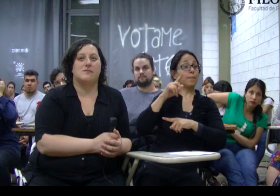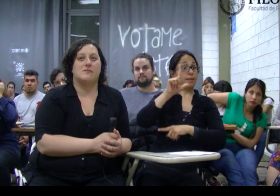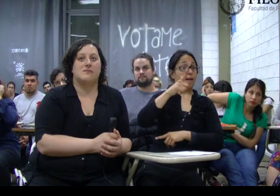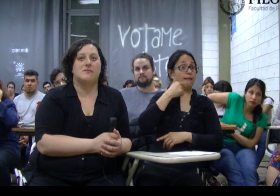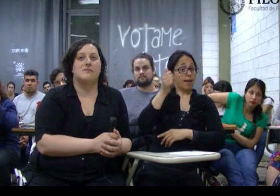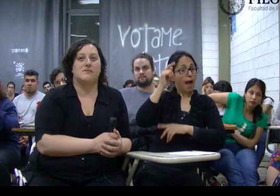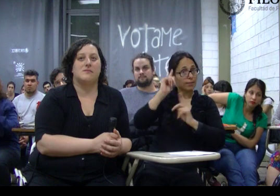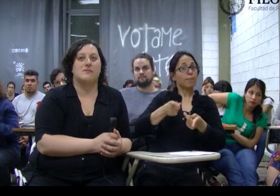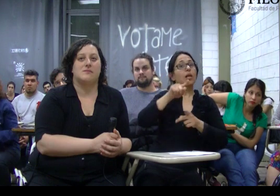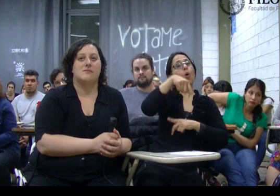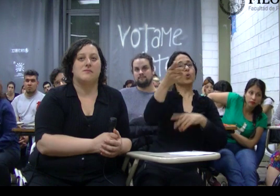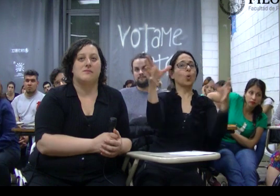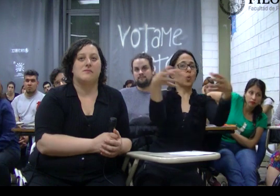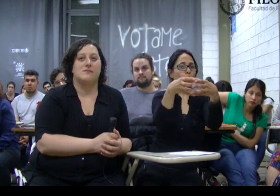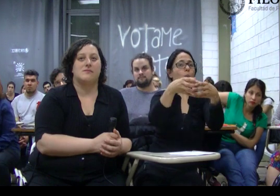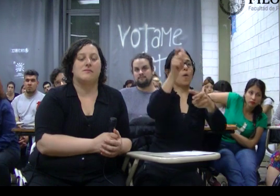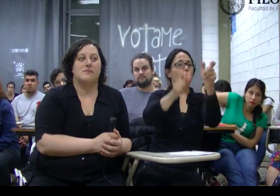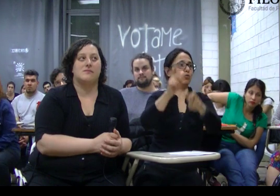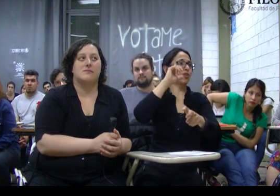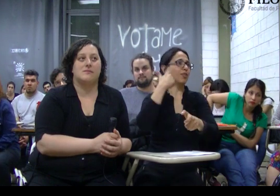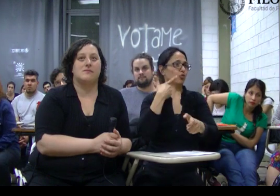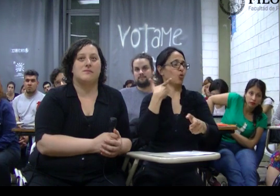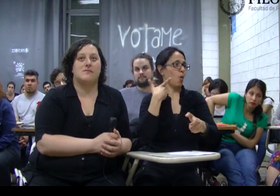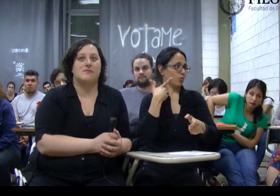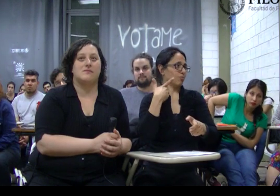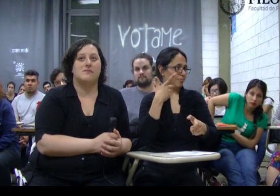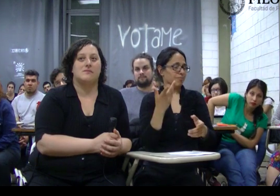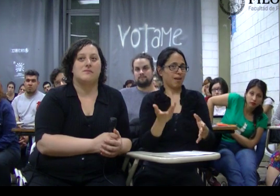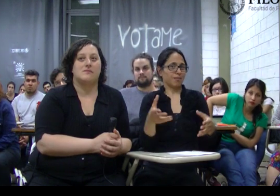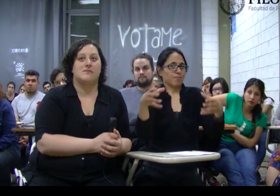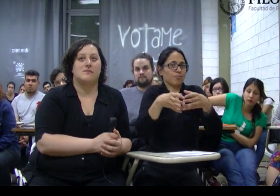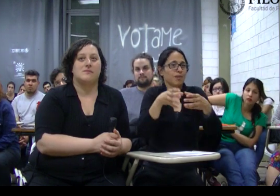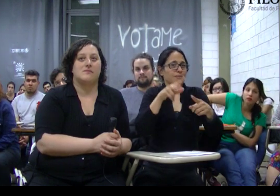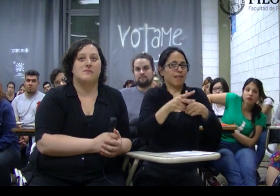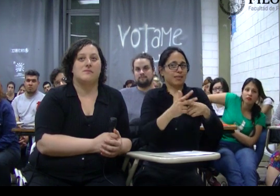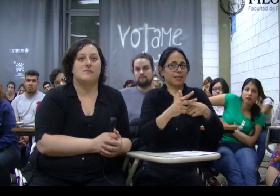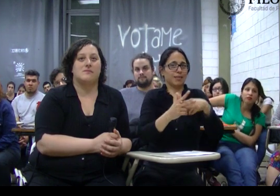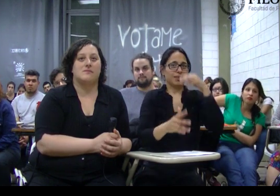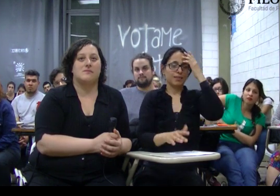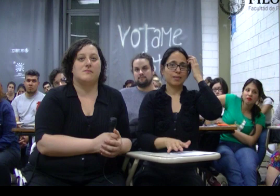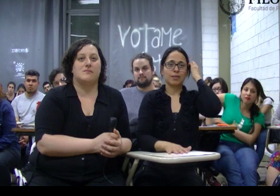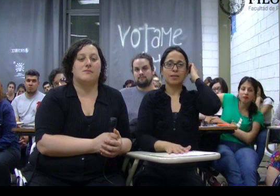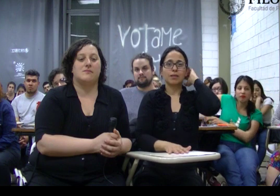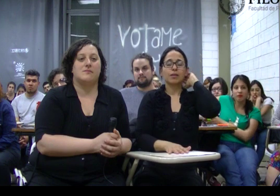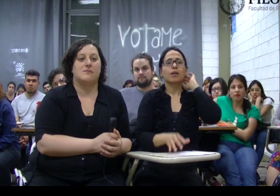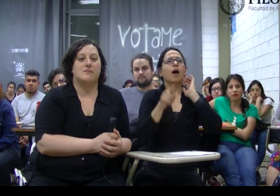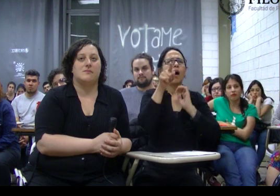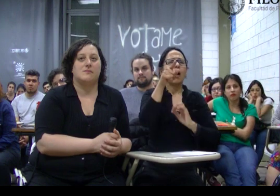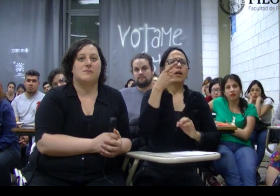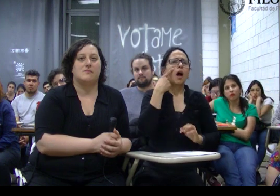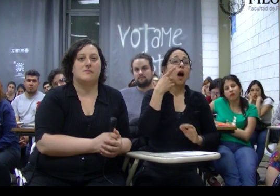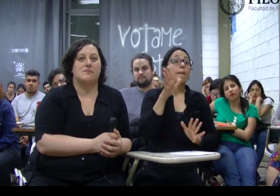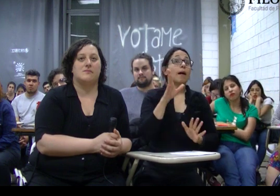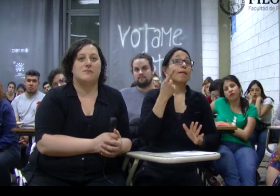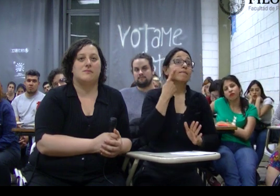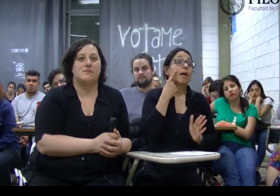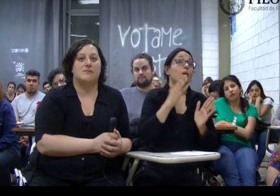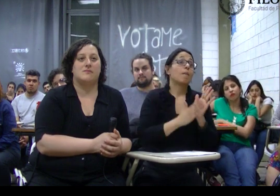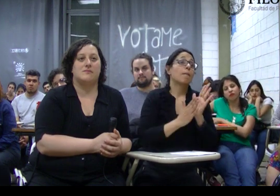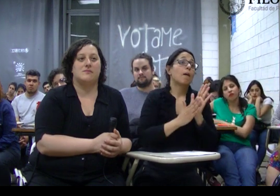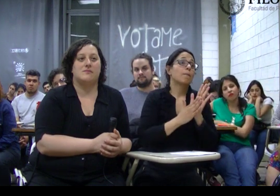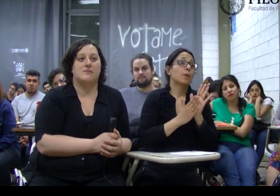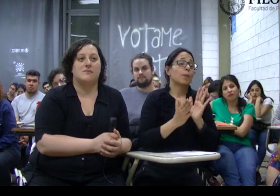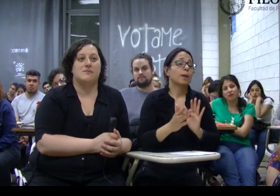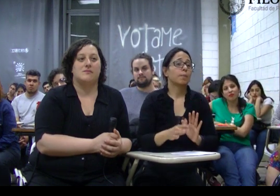de personas sordas que está participando en ellos. Entonces acá, a ver si esto va a funcionar tampoco.